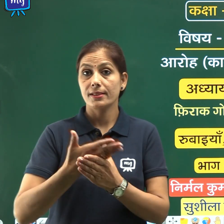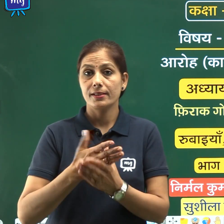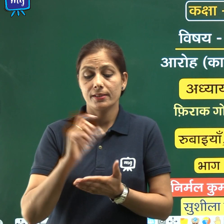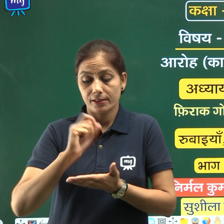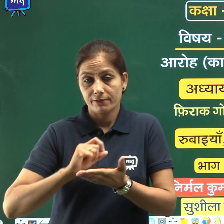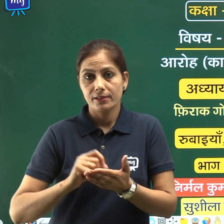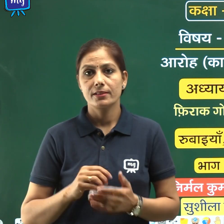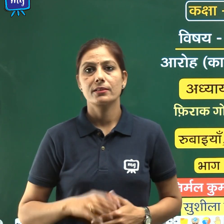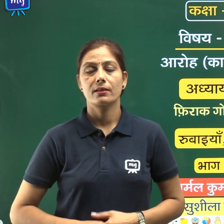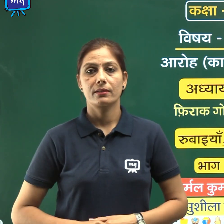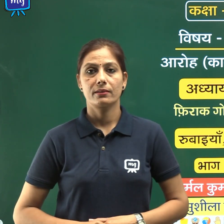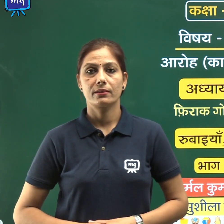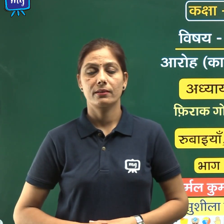हैं